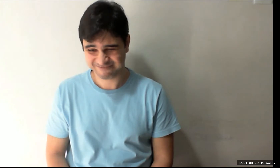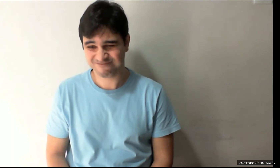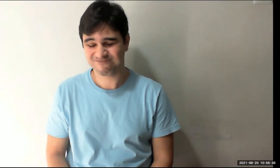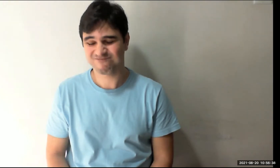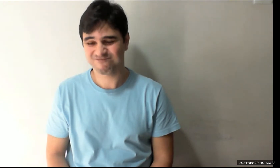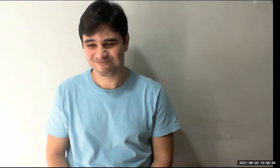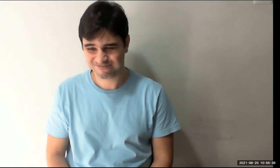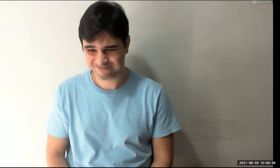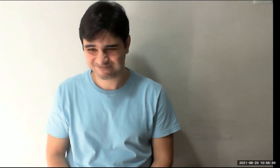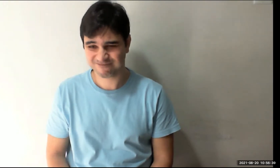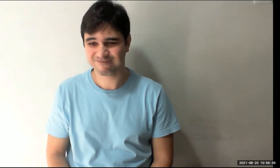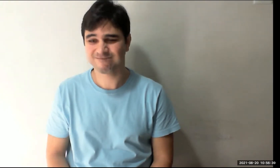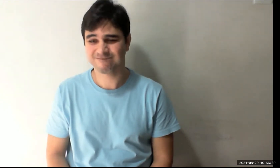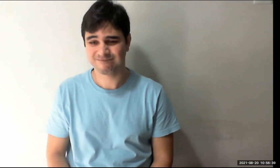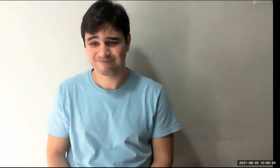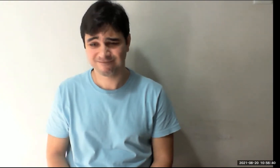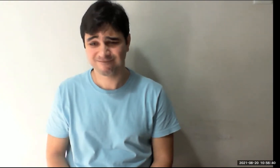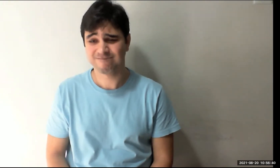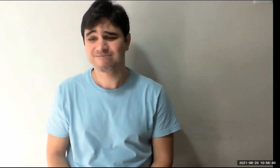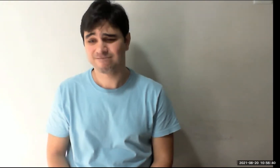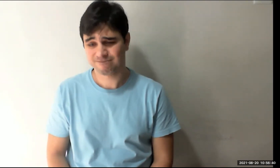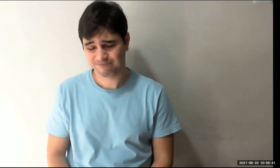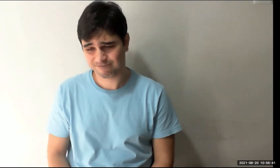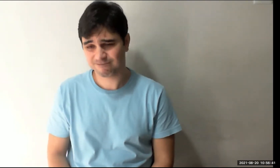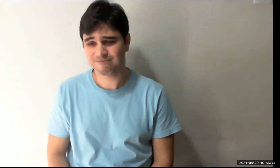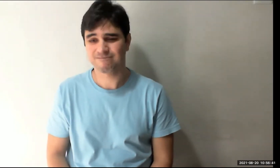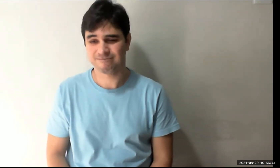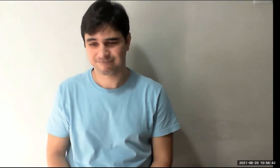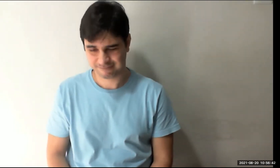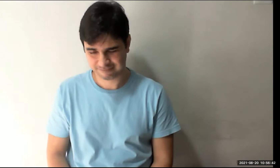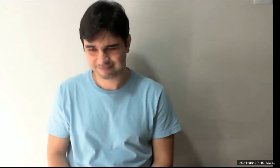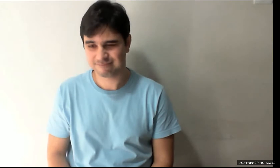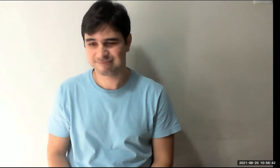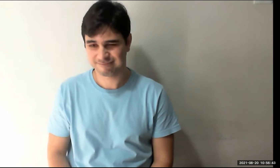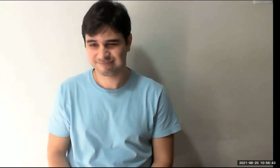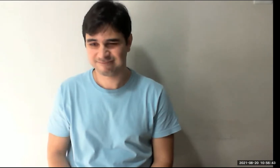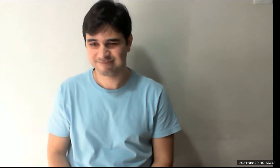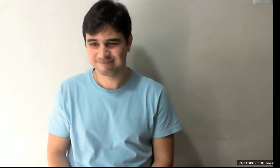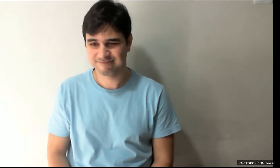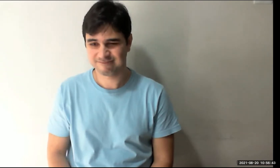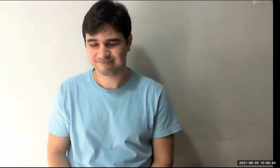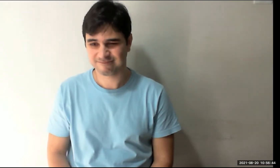nadar. Então, ver um sinal com essa iconicidade me ajuda muito. Eu não sou surda,